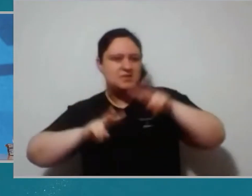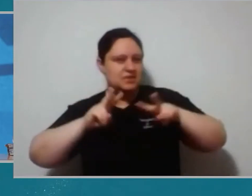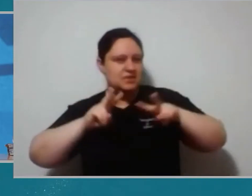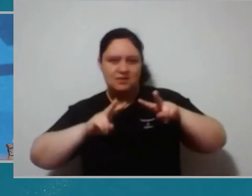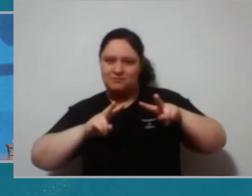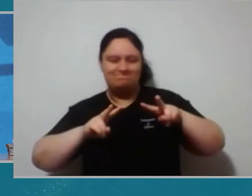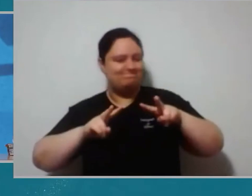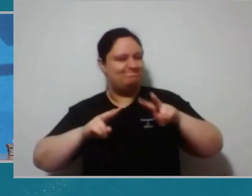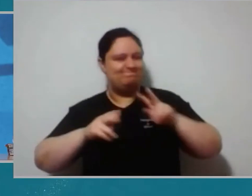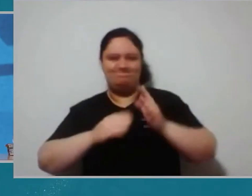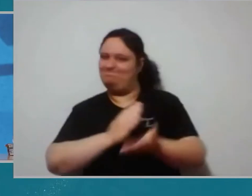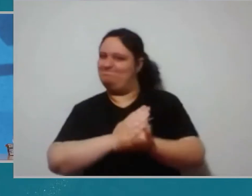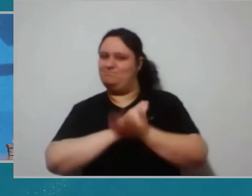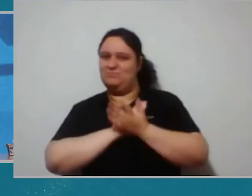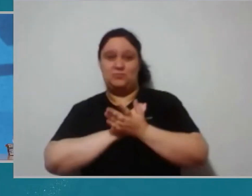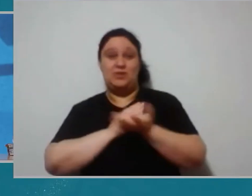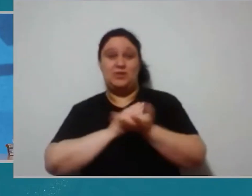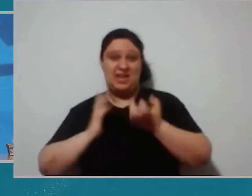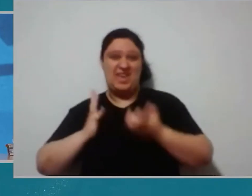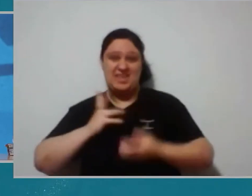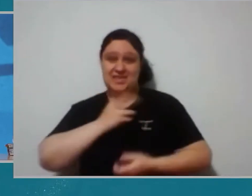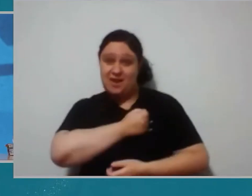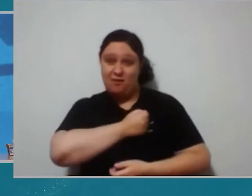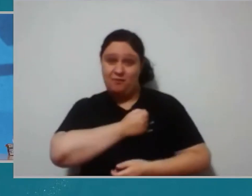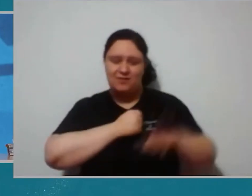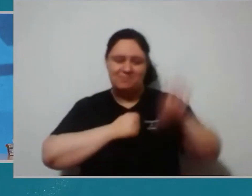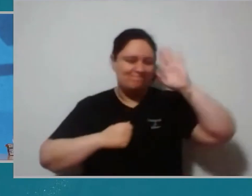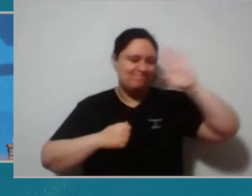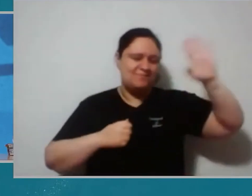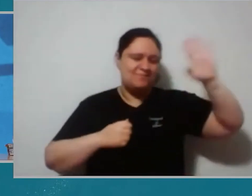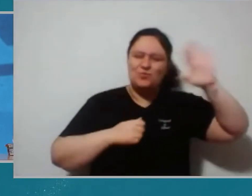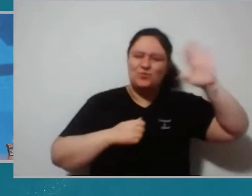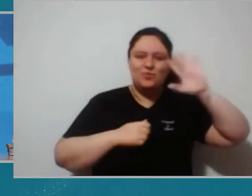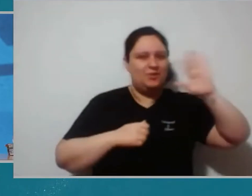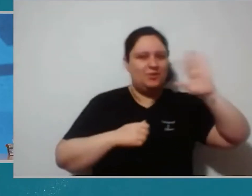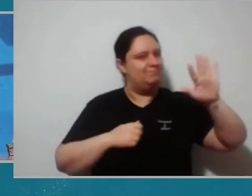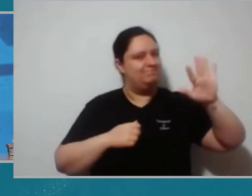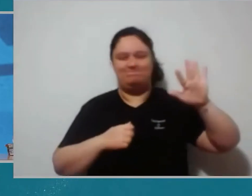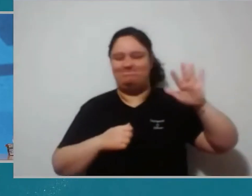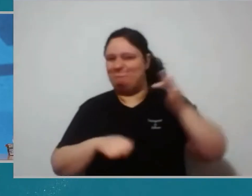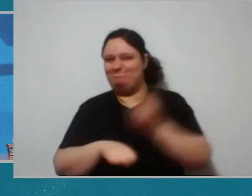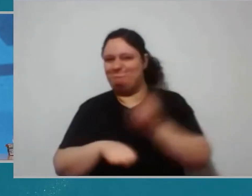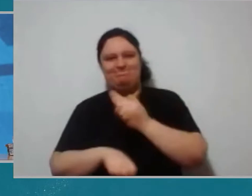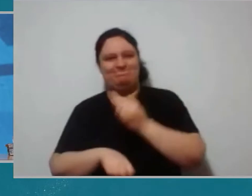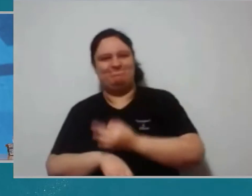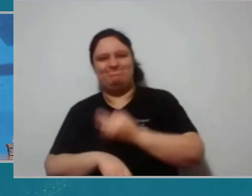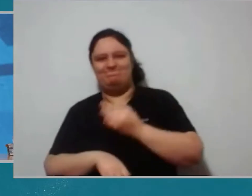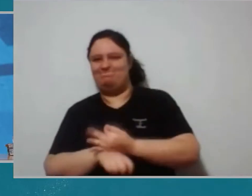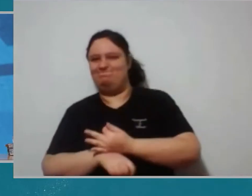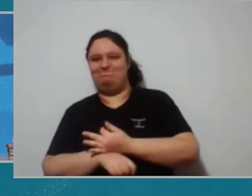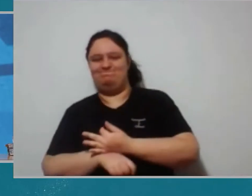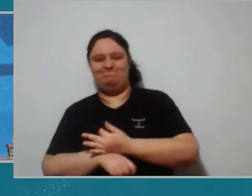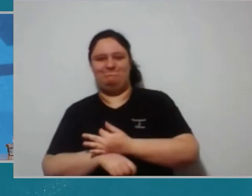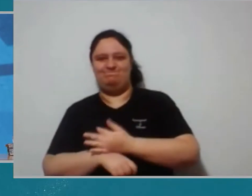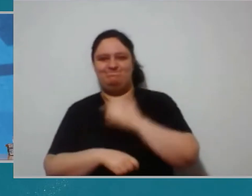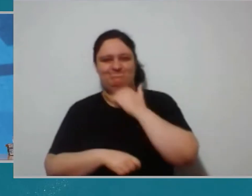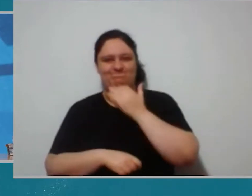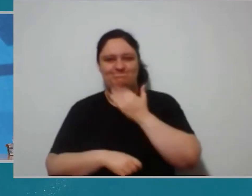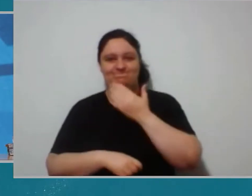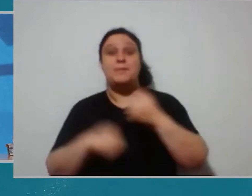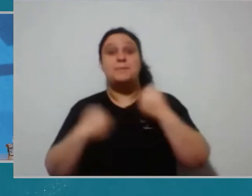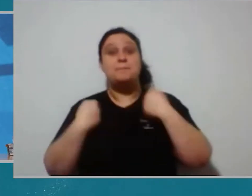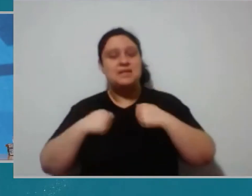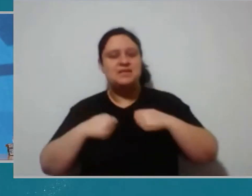ser salvo? Não é sonhos que vai te salvar. Quer ser salvo de verdade? É invocar o nome do